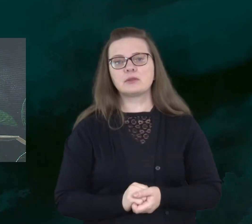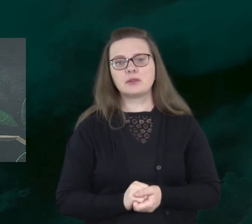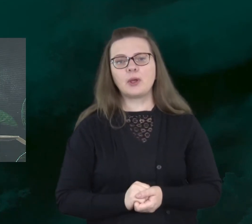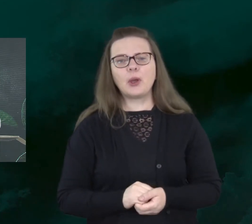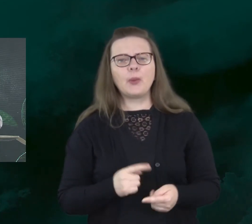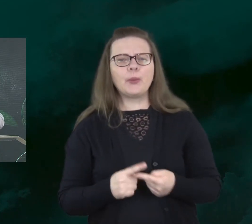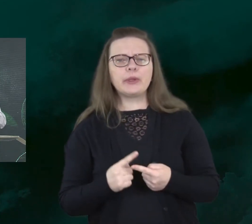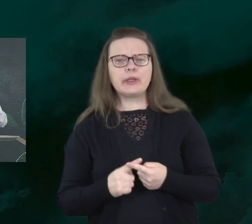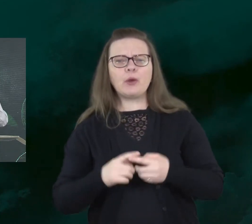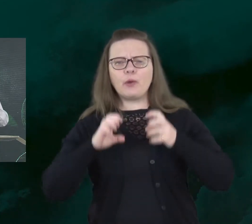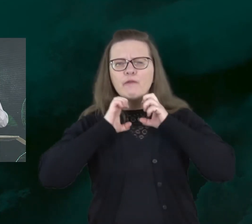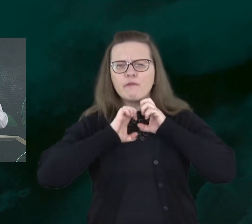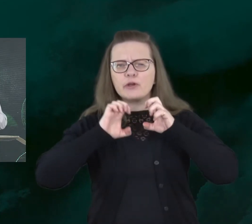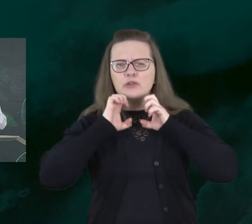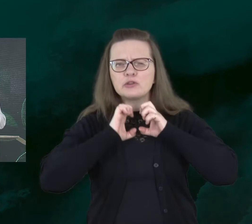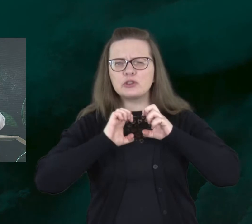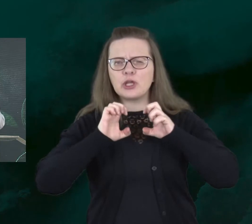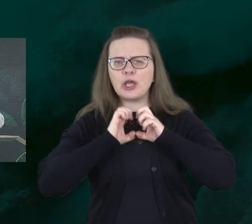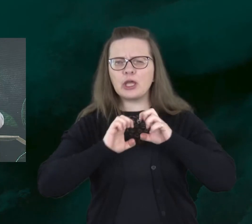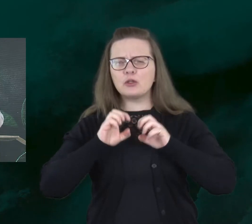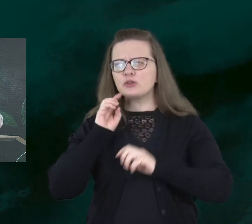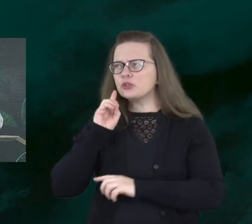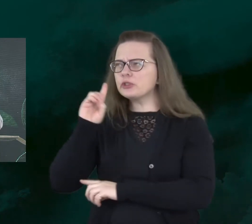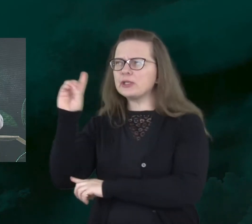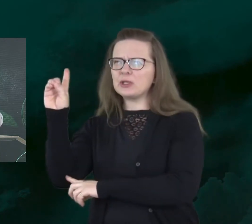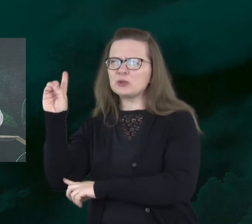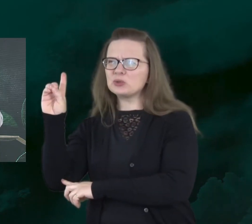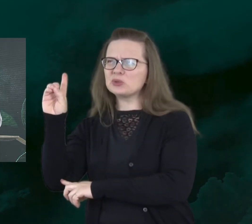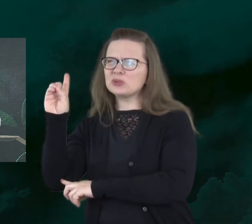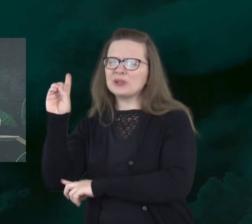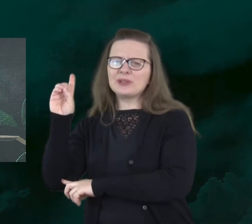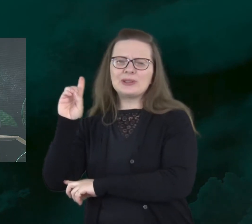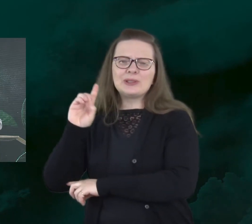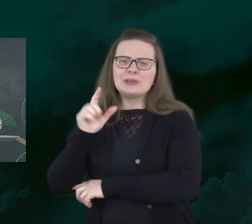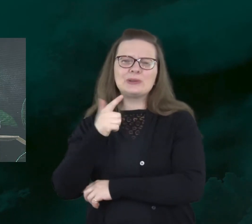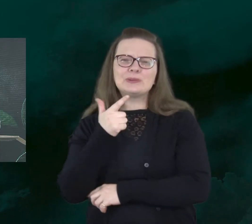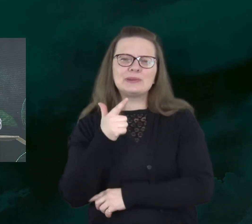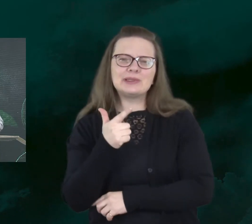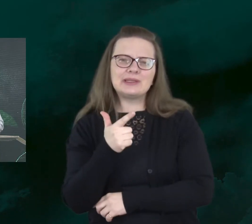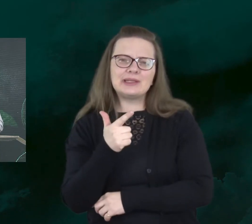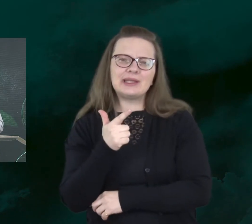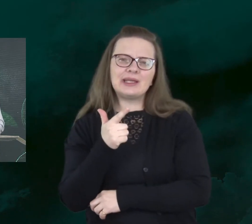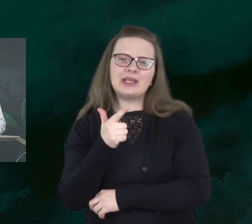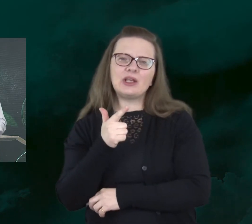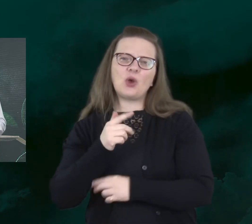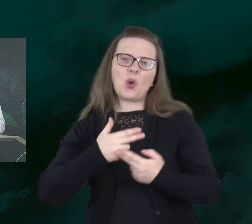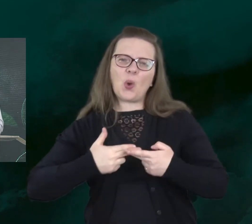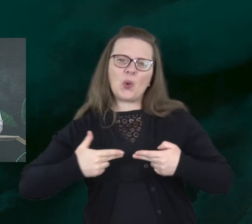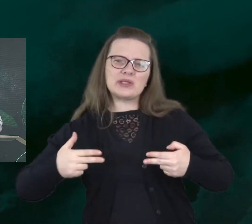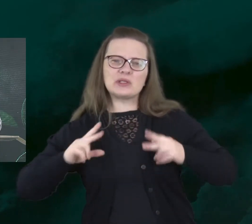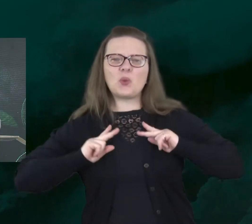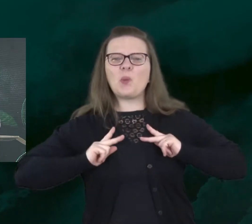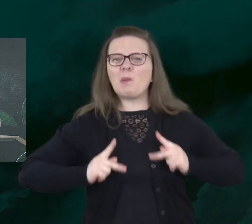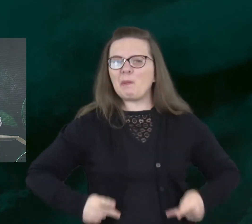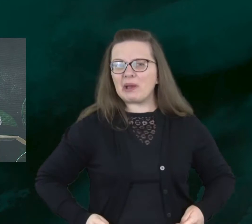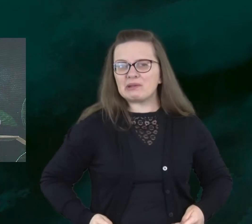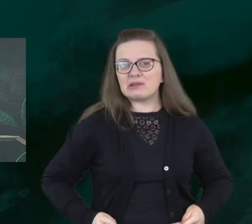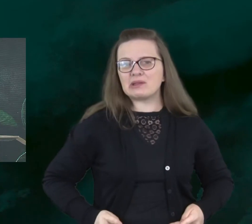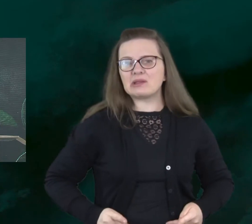homem, porque eu não o recebi, nem o aprendi de homem algum, mas mediante a